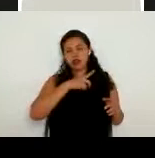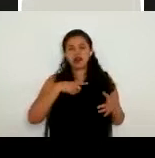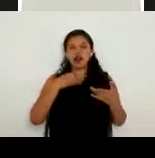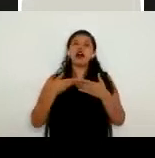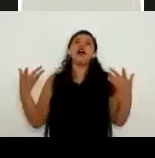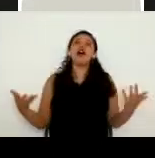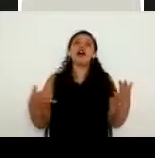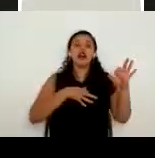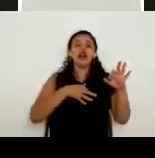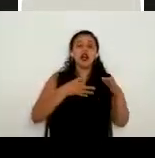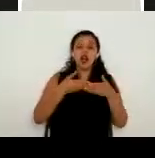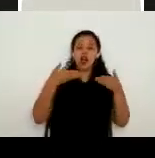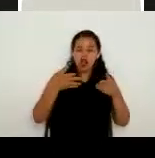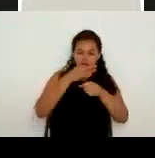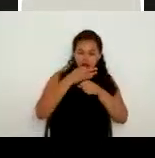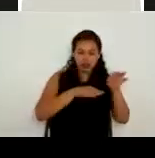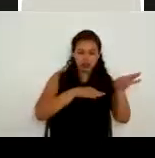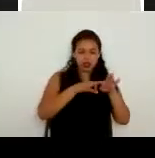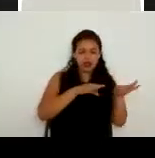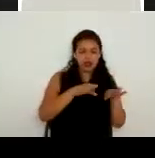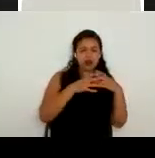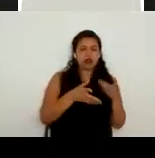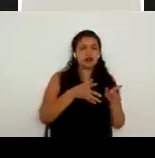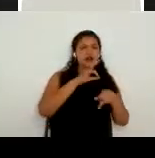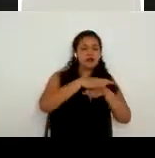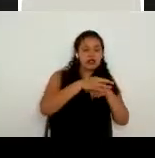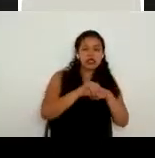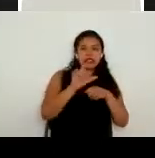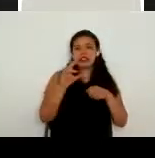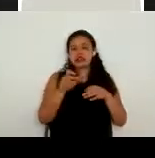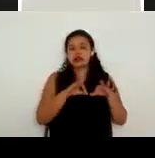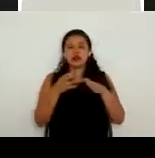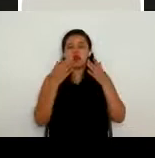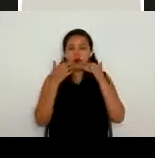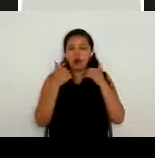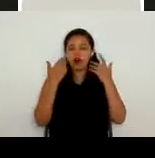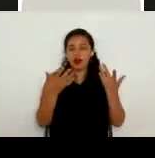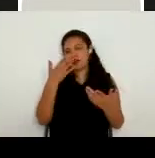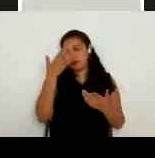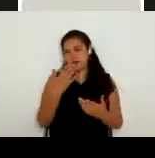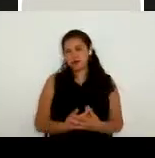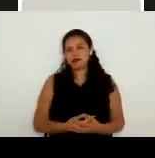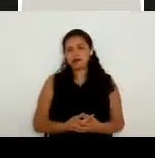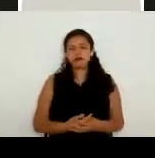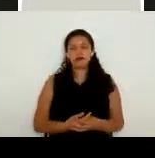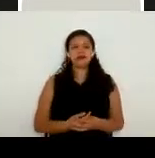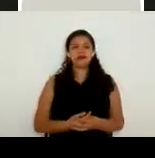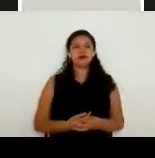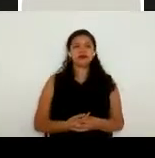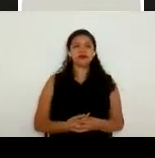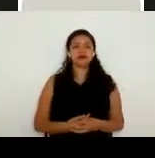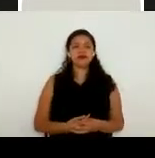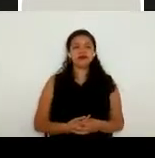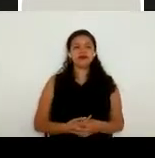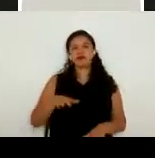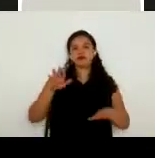en los trabajos y tanto de este empleo que bueno pues a veces es difícil obtener en el estudio